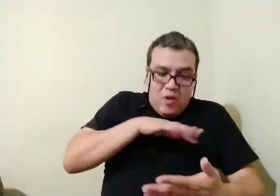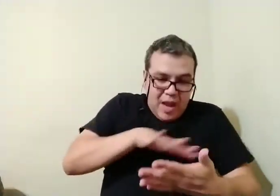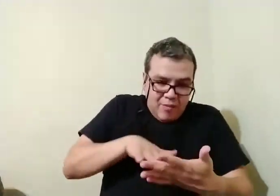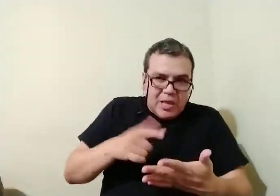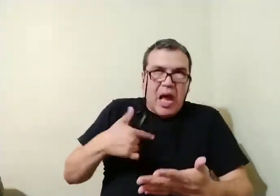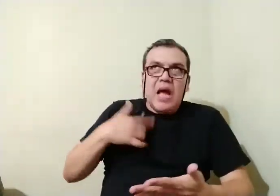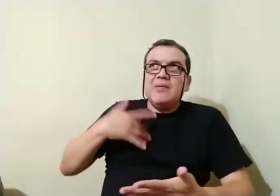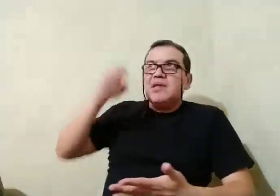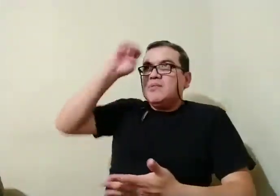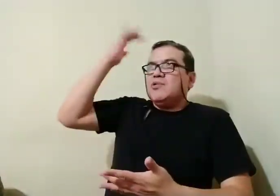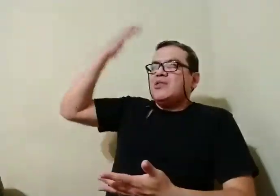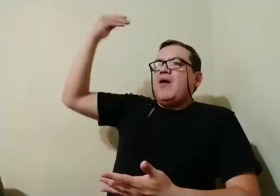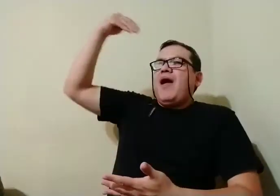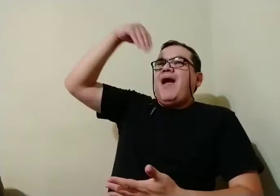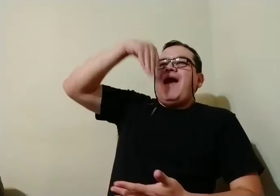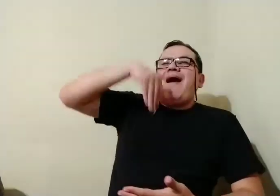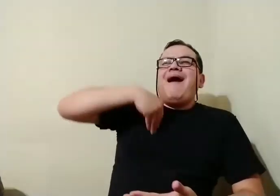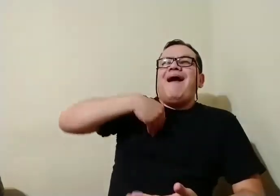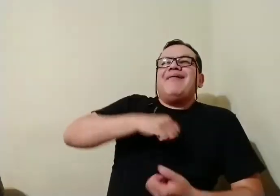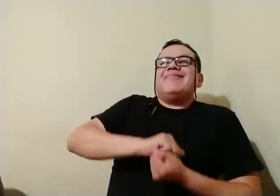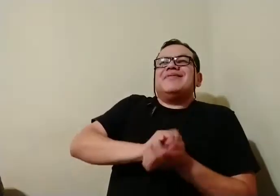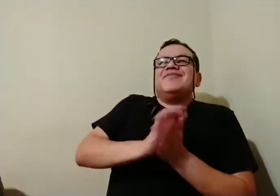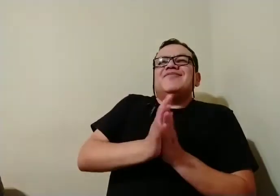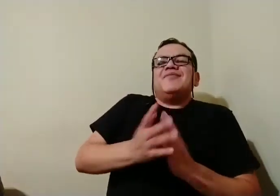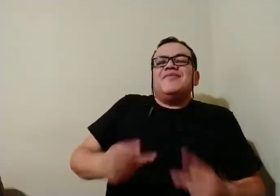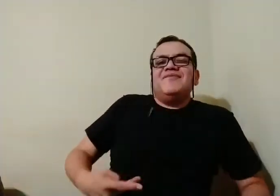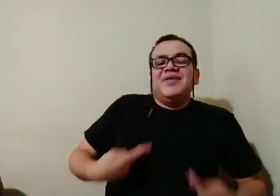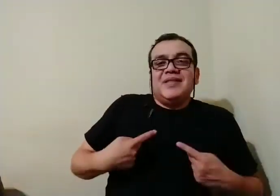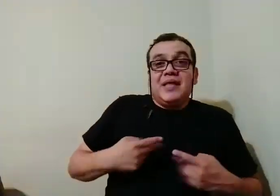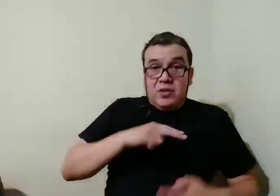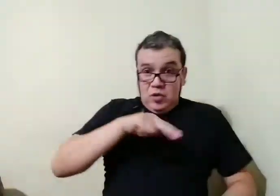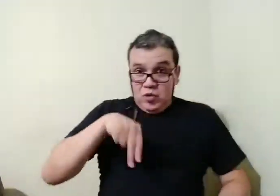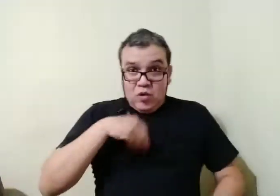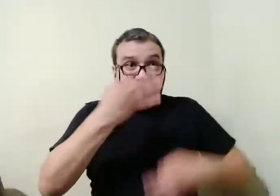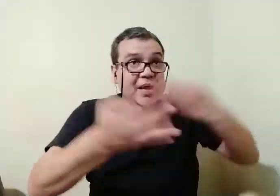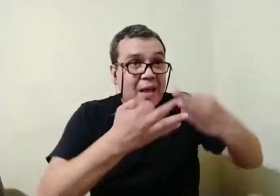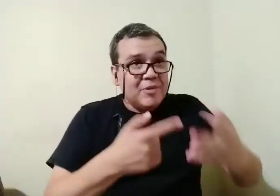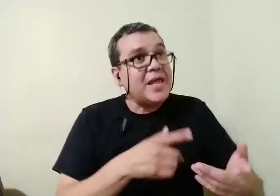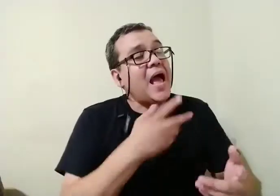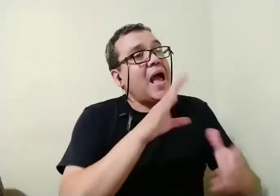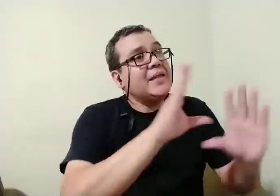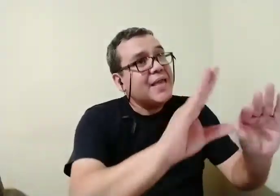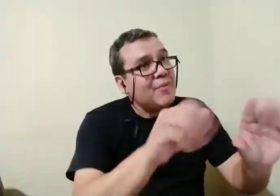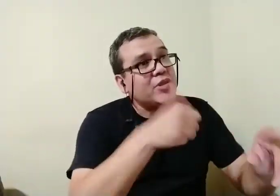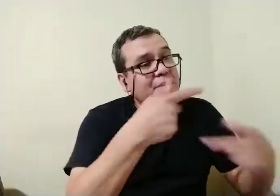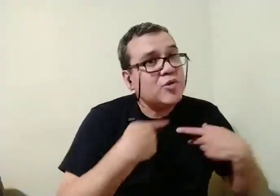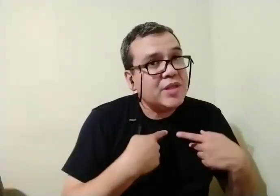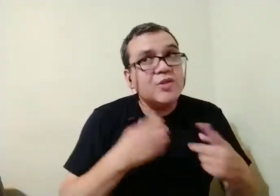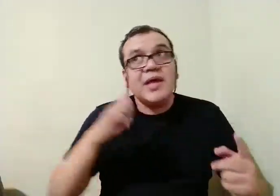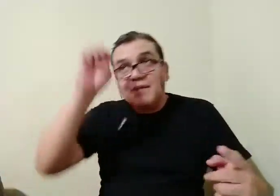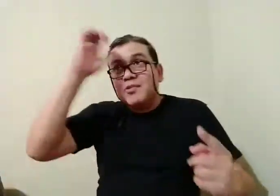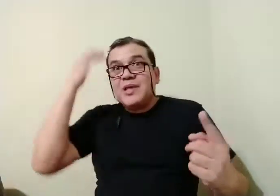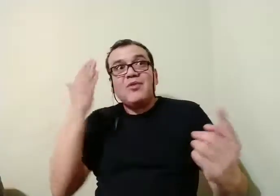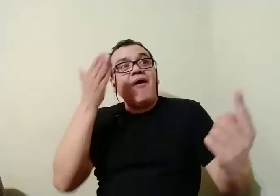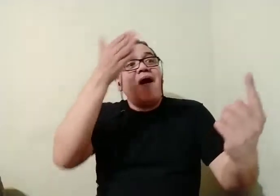el Espíritu Santo trabaja para cambiar sus vidas. El poder está en la palabra de